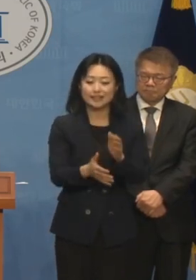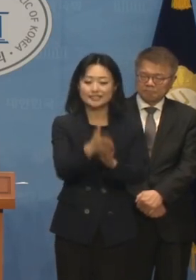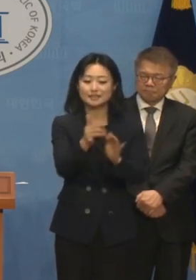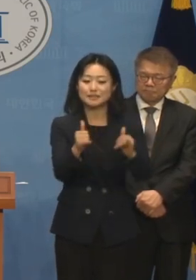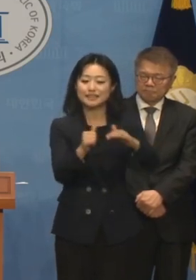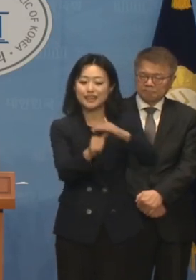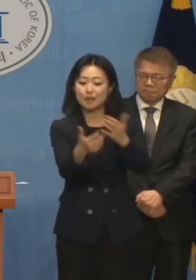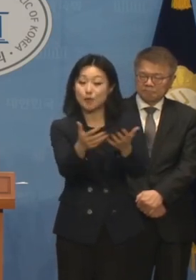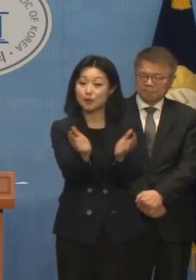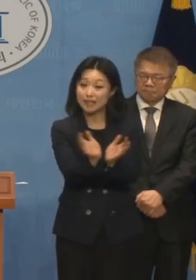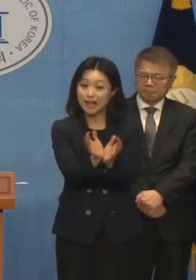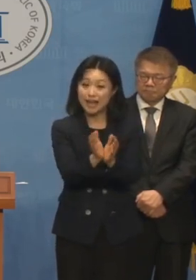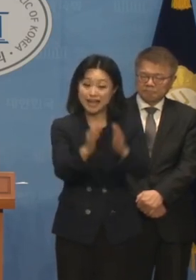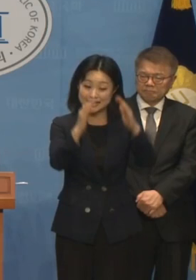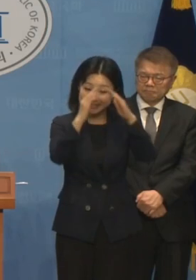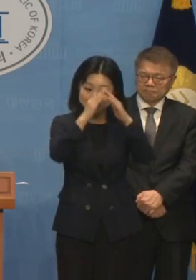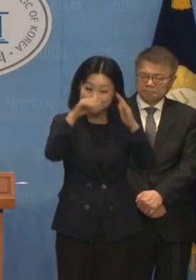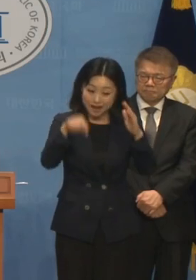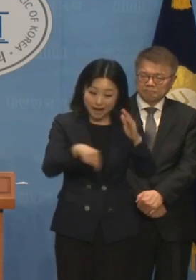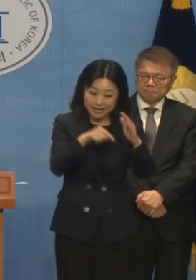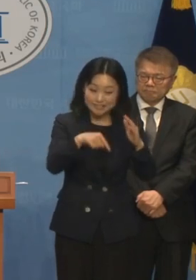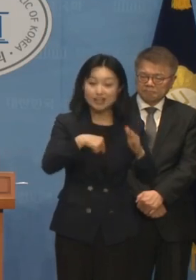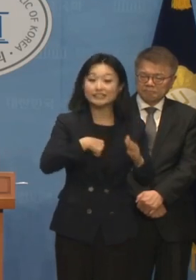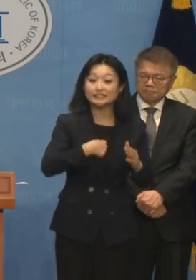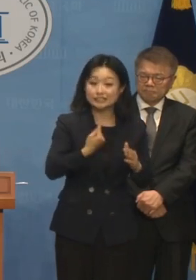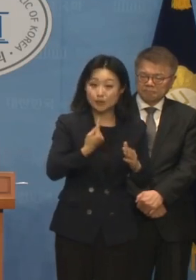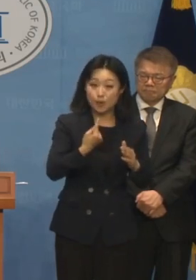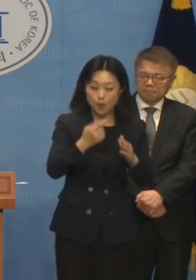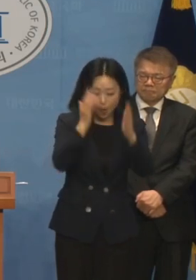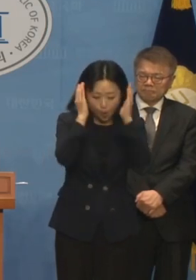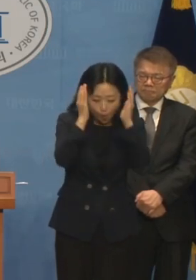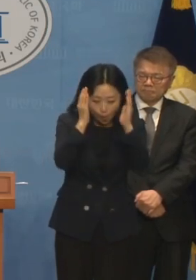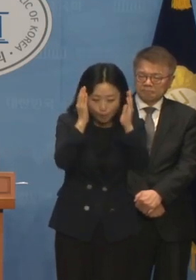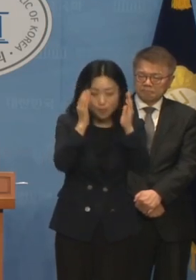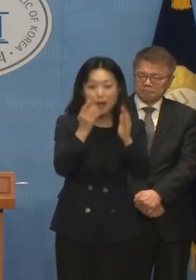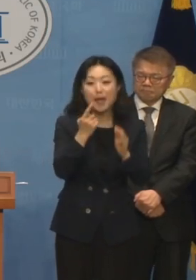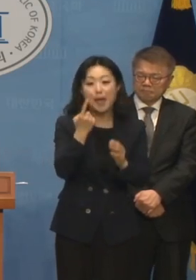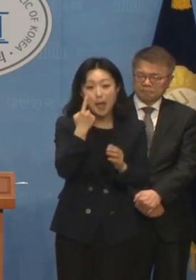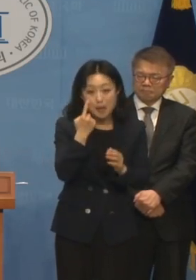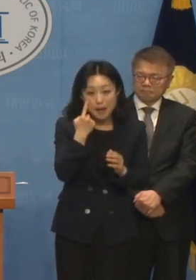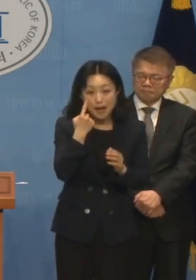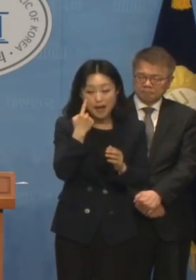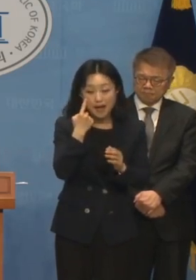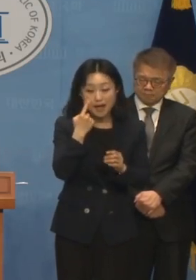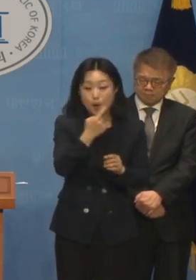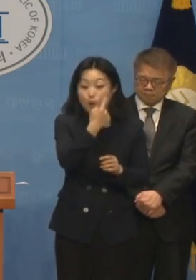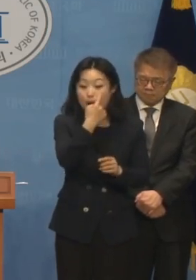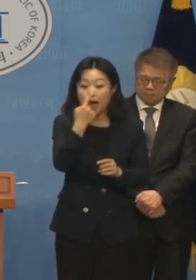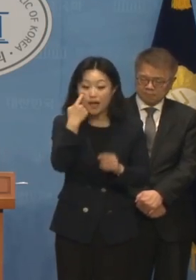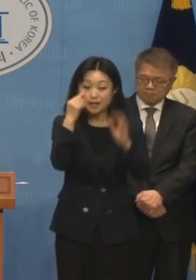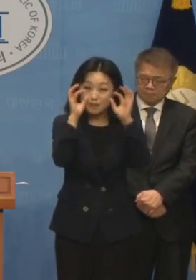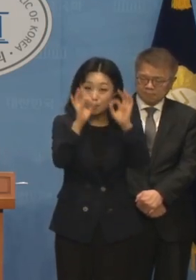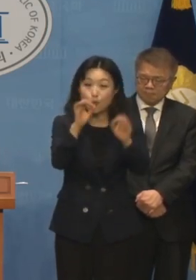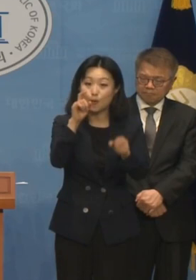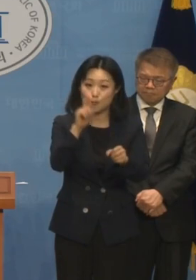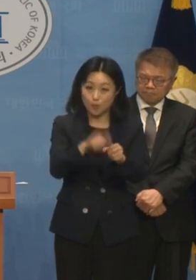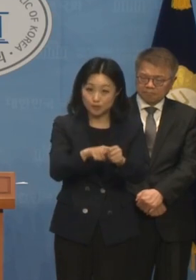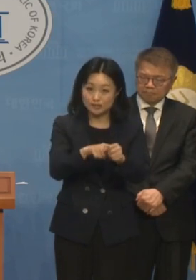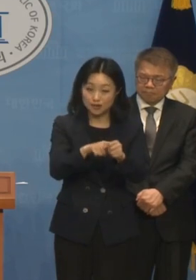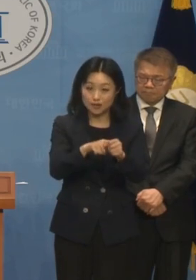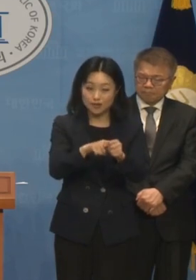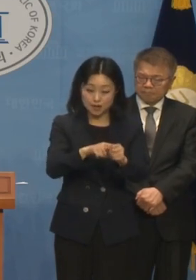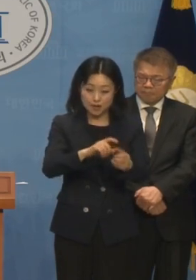시민대표단이 집에서 스스로 자습을 한 효과를 확인하기 위해